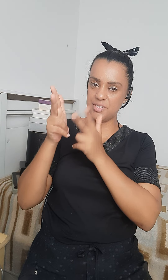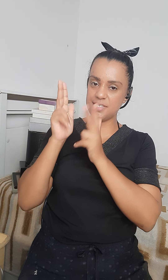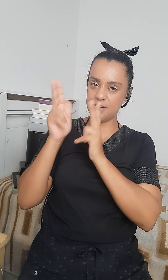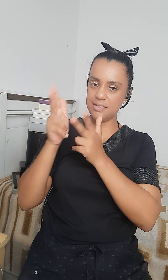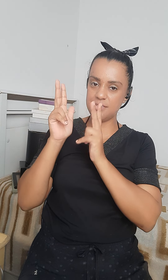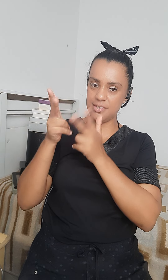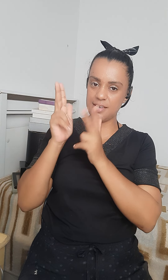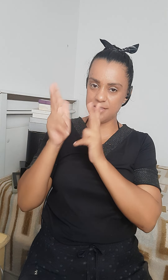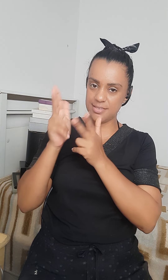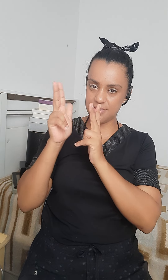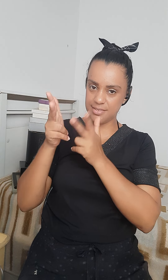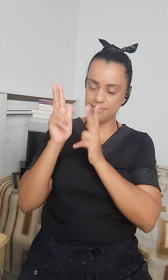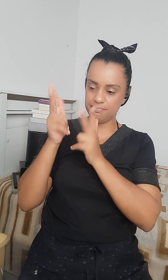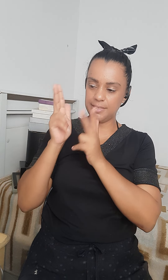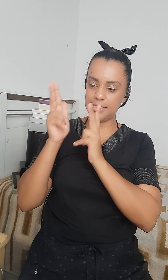Conversar, sinais, tá?